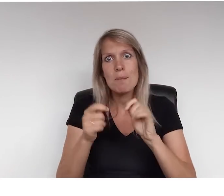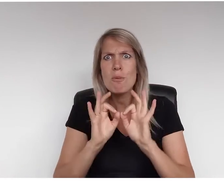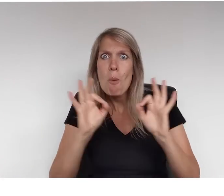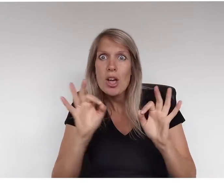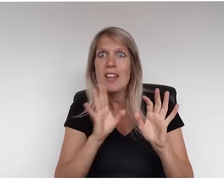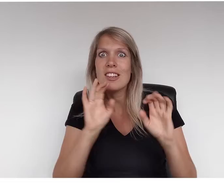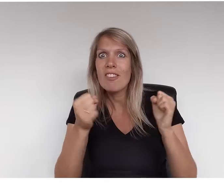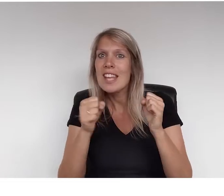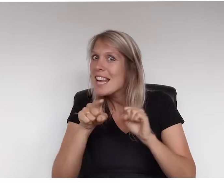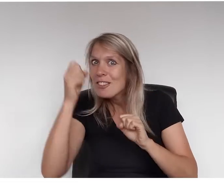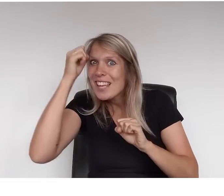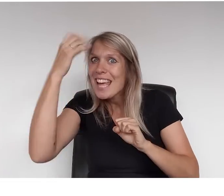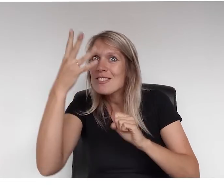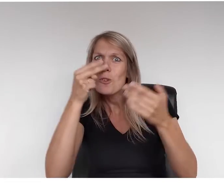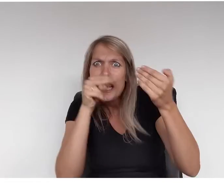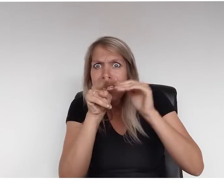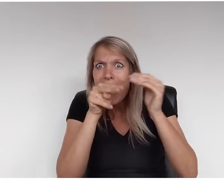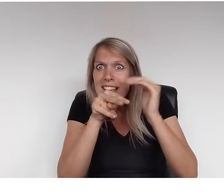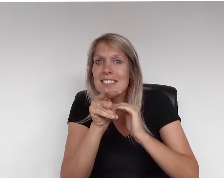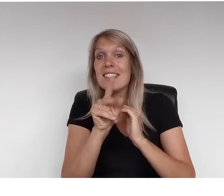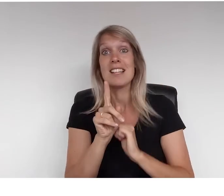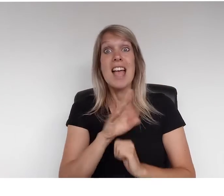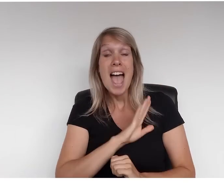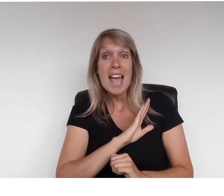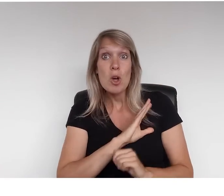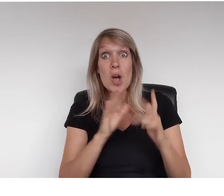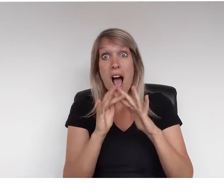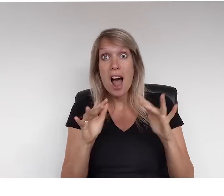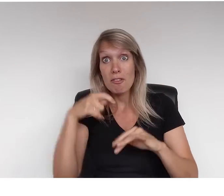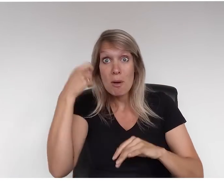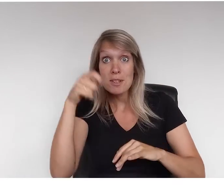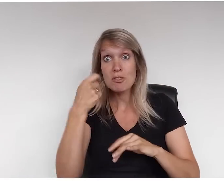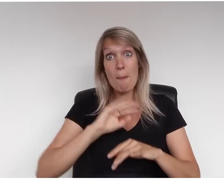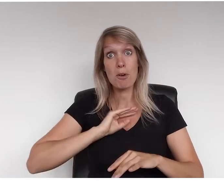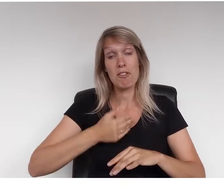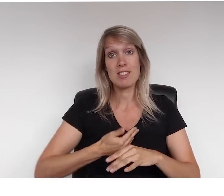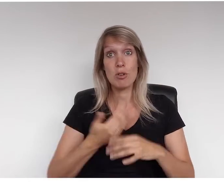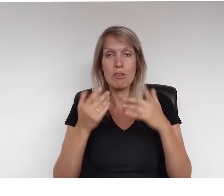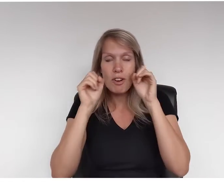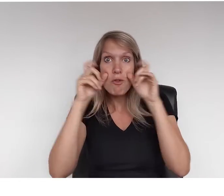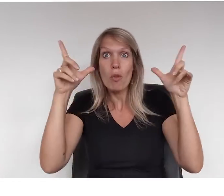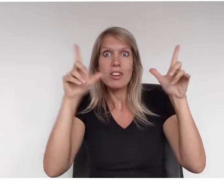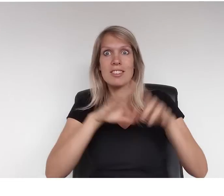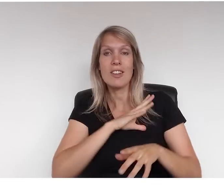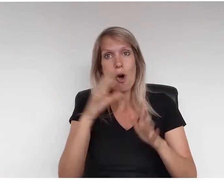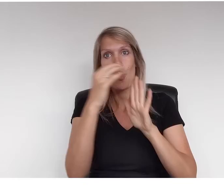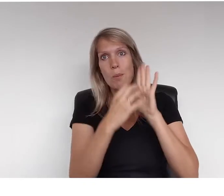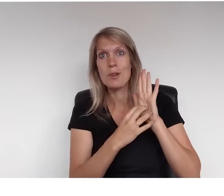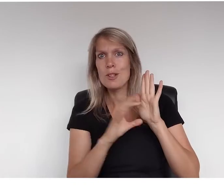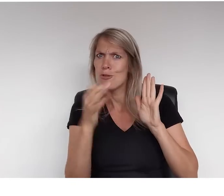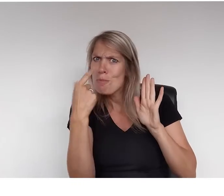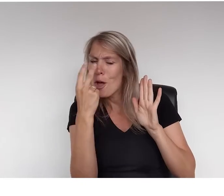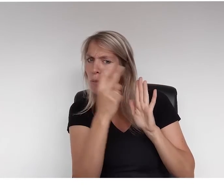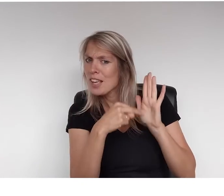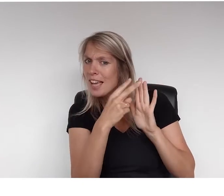kijken zo. En dan vind je natuurlijk ook alle filmpjes van Professor Verwonder. Ook leuk om te kijken. Superleuk. Oké, weet je wat? Ik